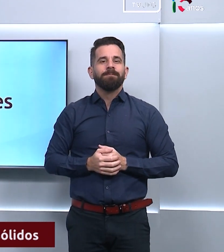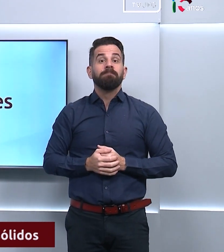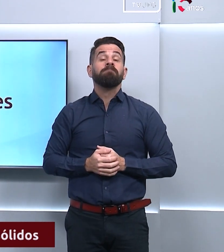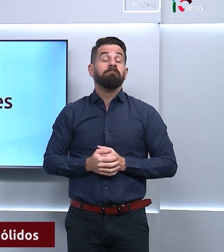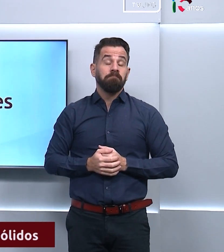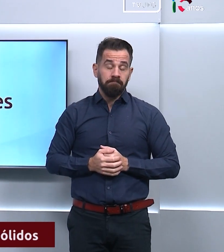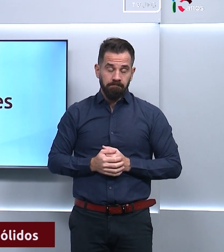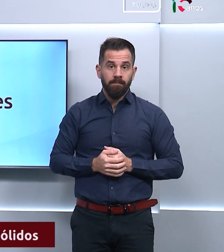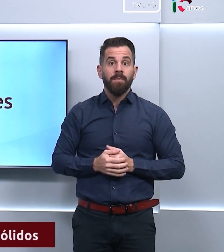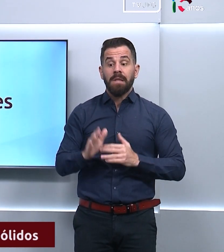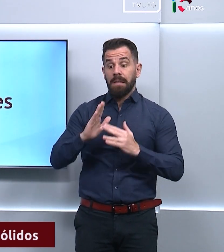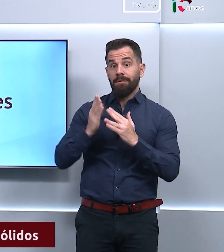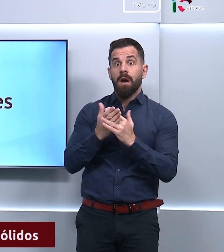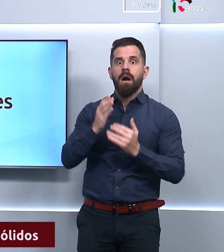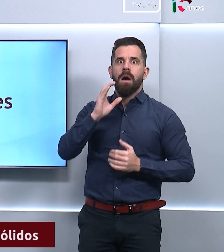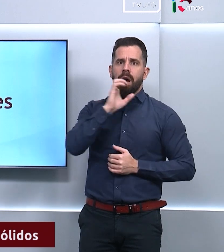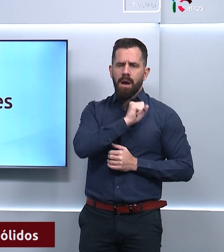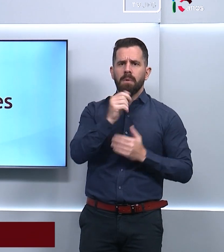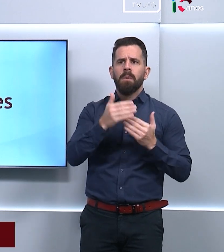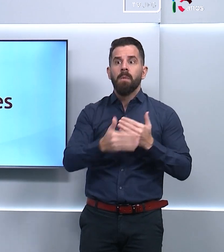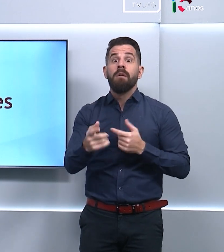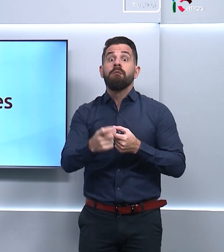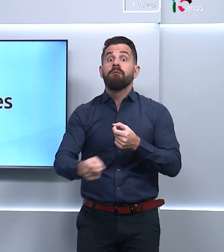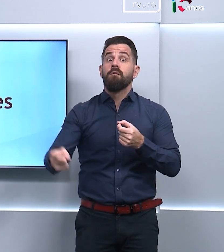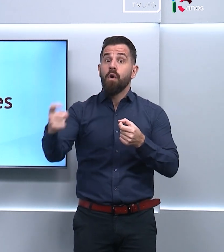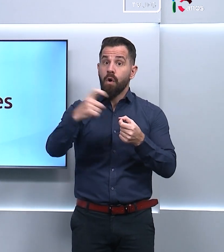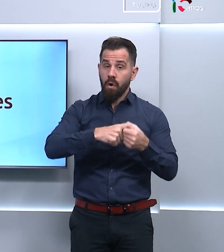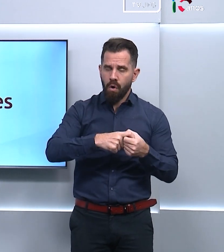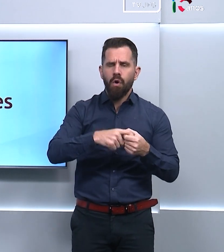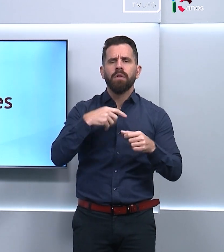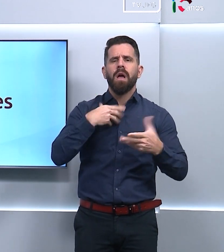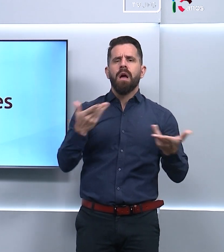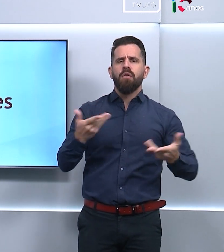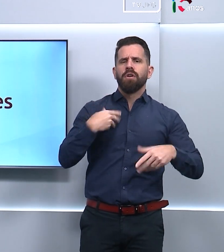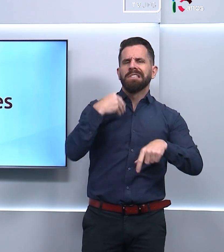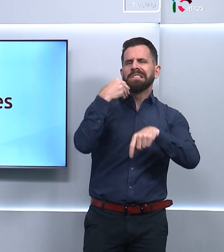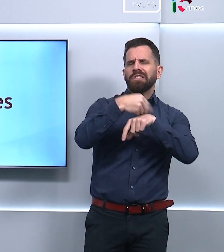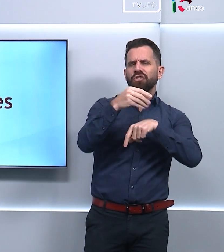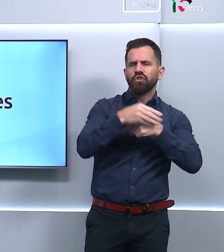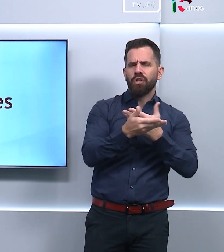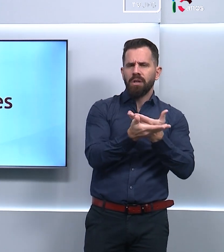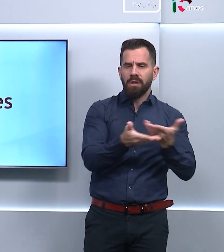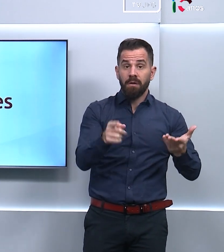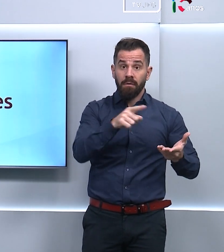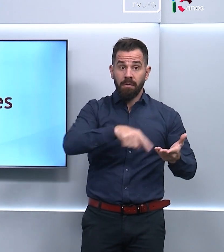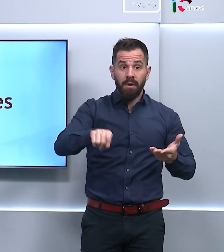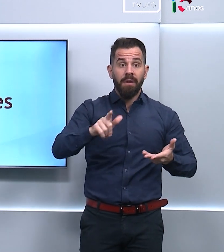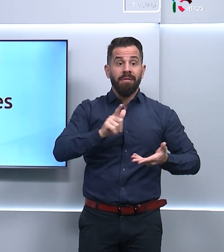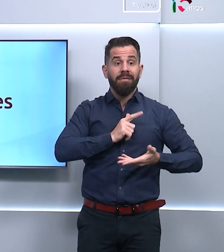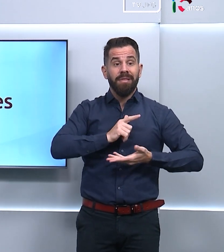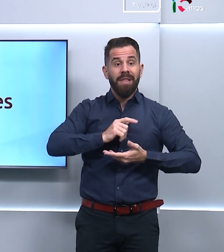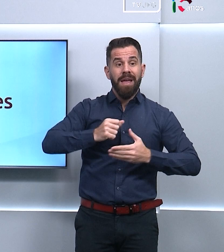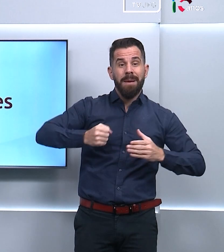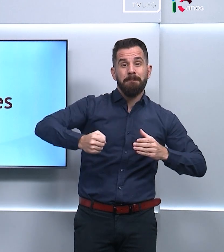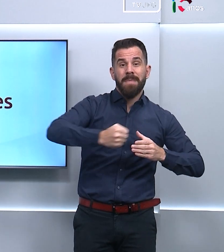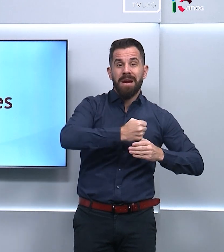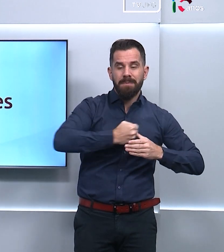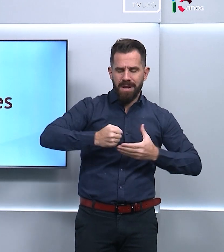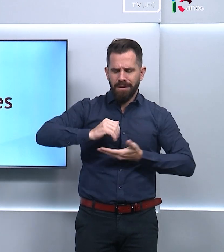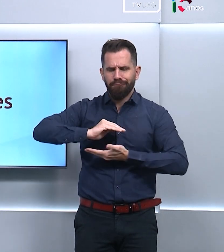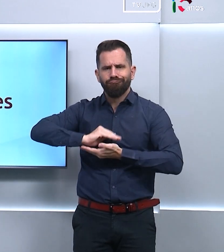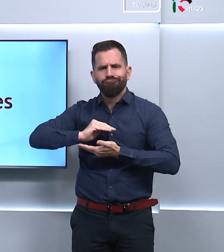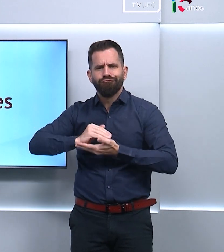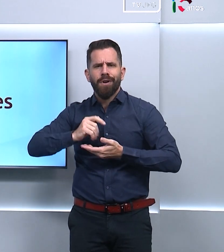Bom, e a gente vai para um rápido intervalo agora. Daqui a pouco a gente volta com dicas para você que consome marmitas ou alimentos